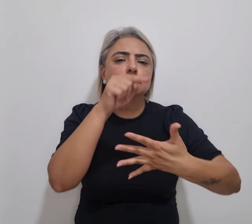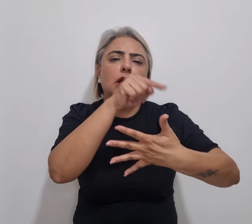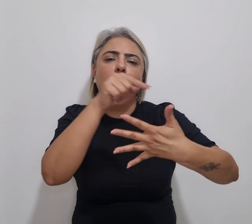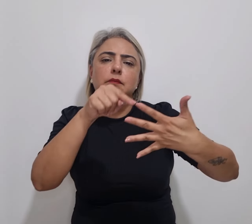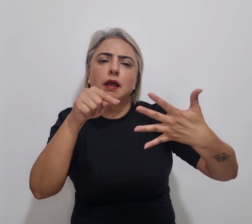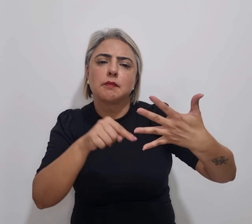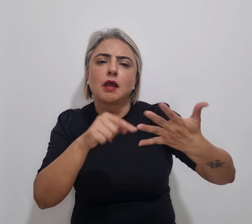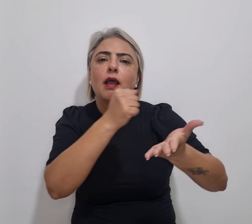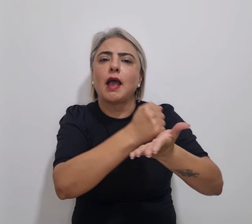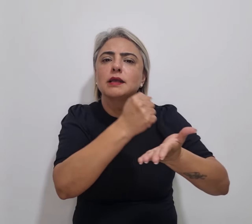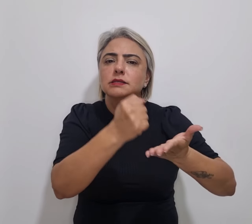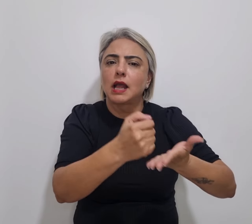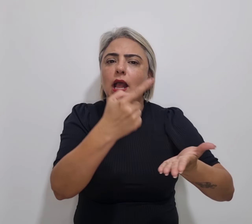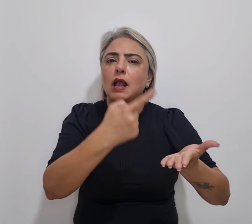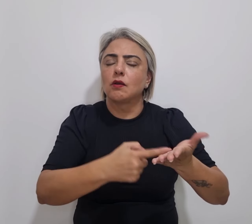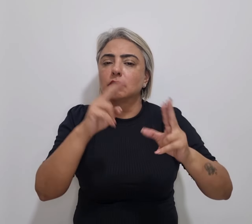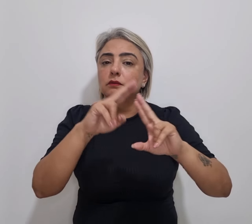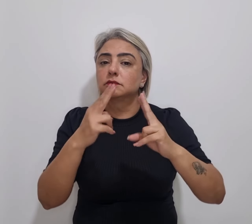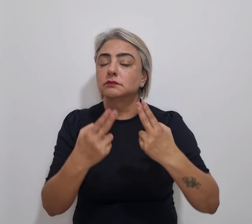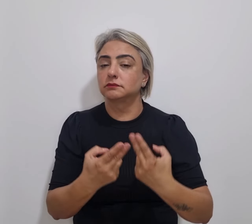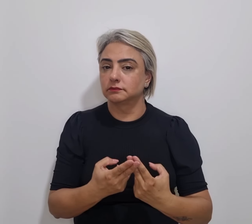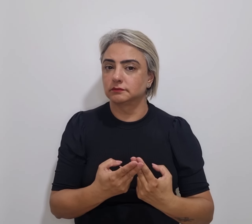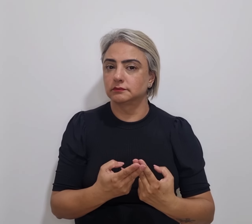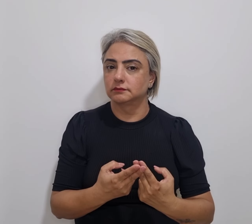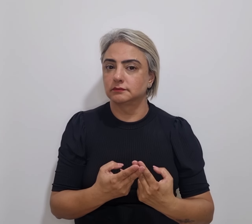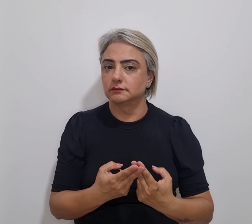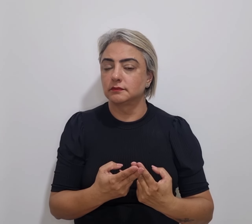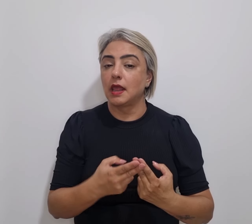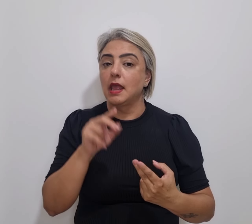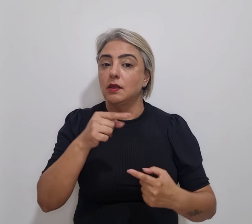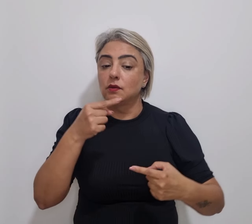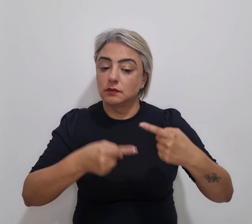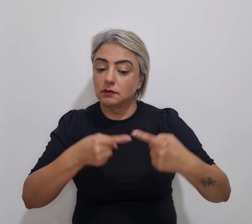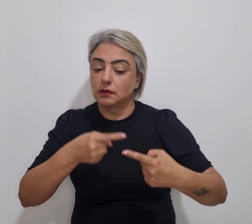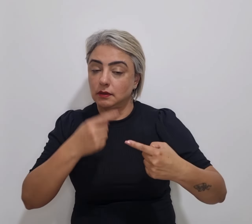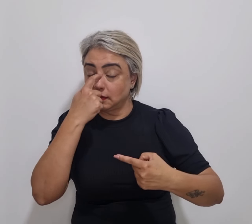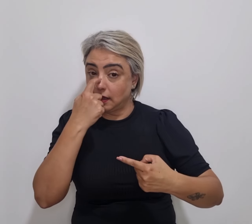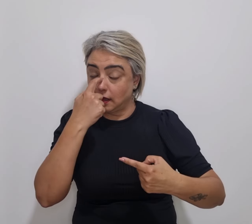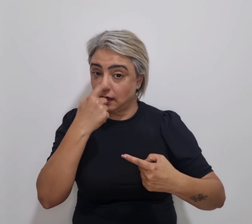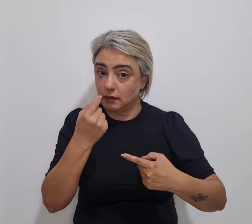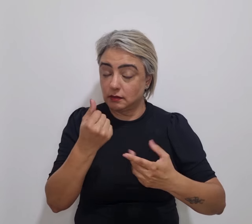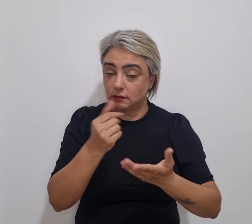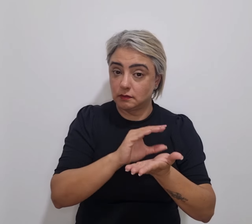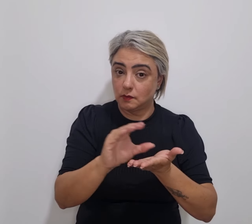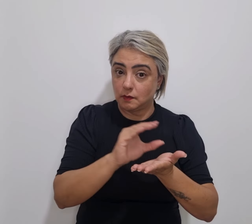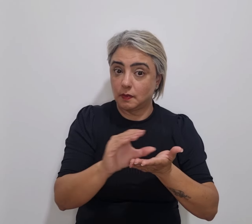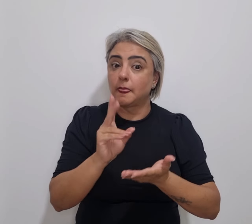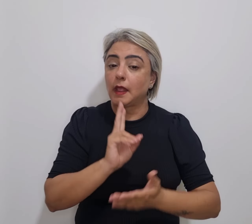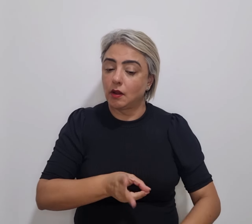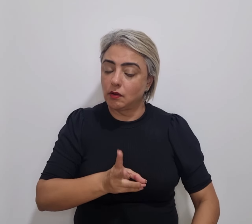chancelados pela Casa Legislativa e que o debate sobre o orçamento deve considerar